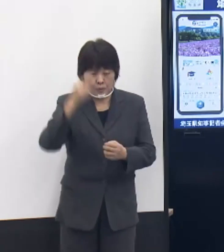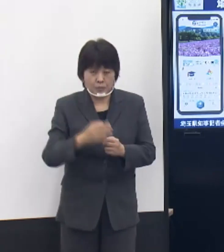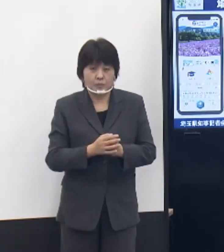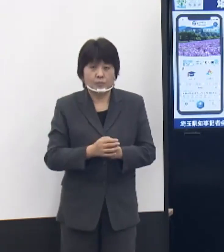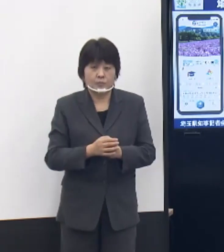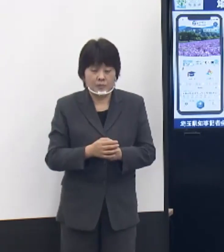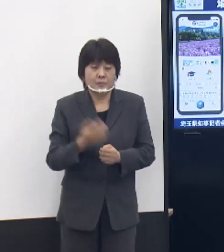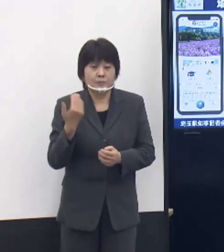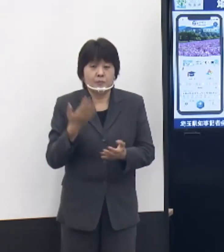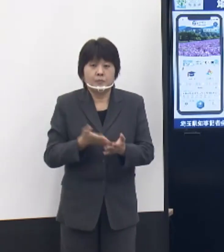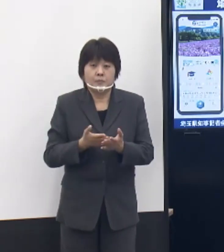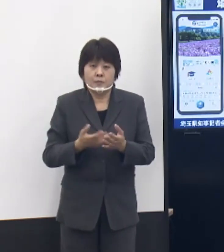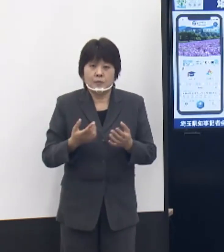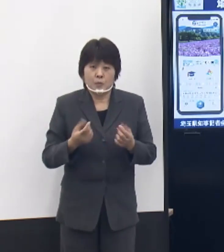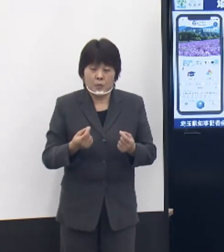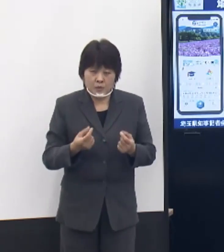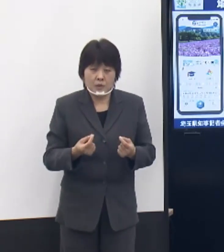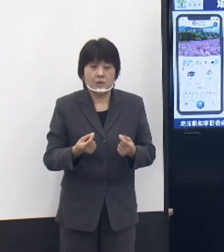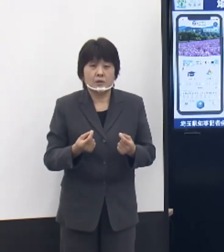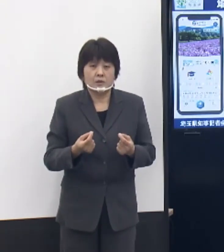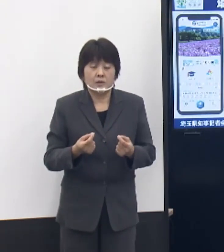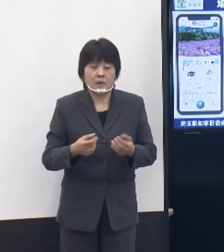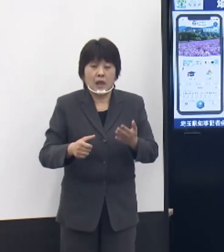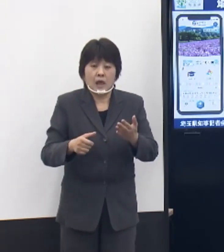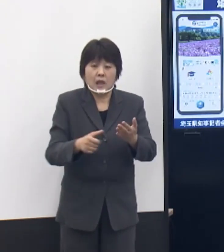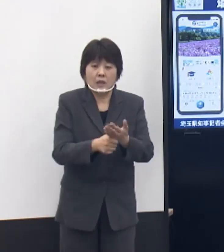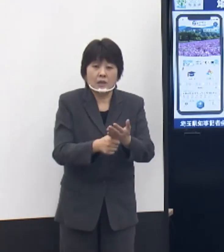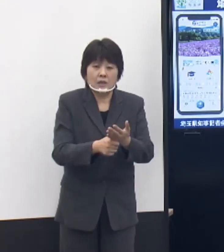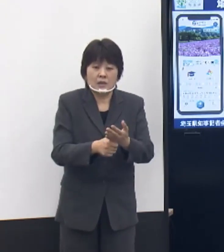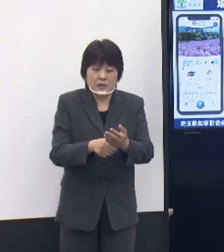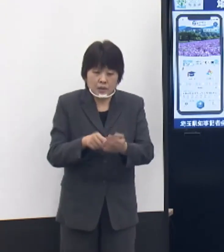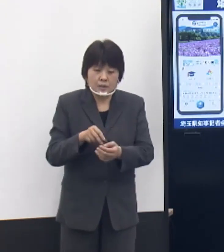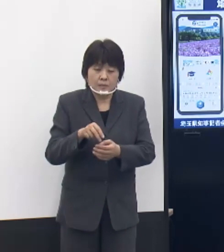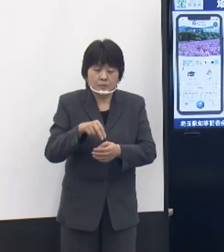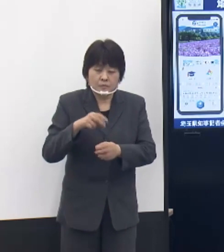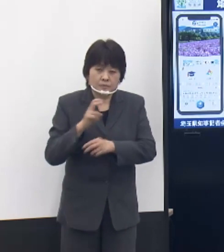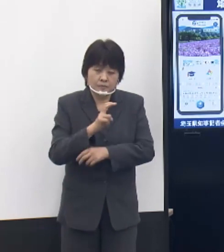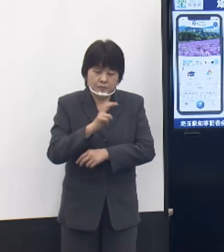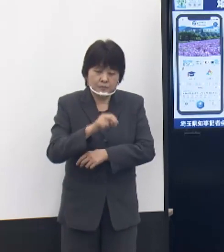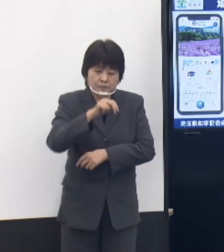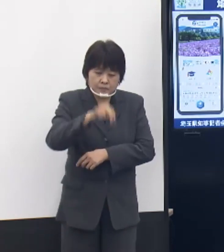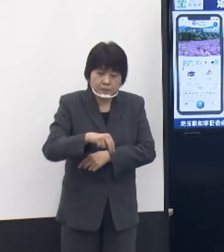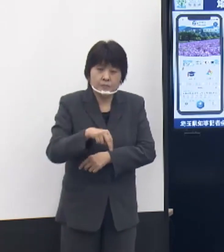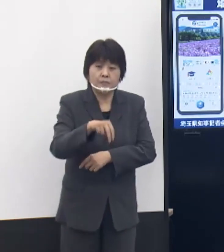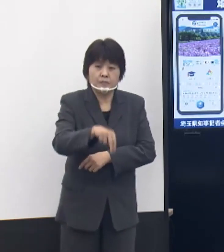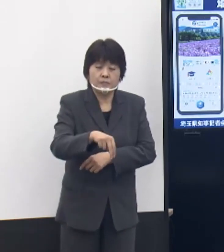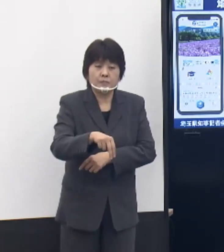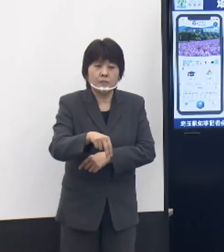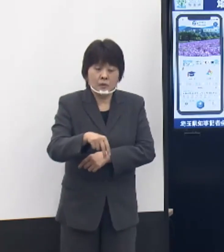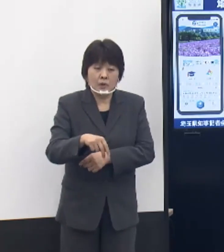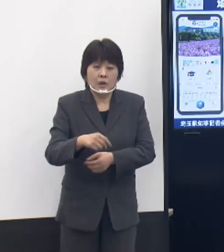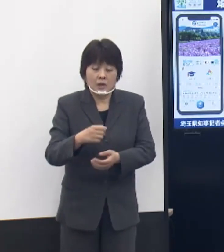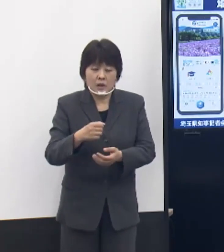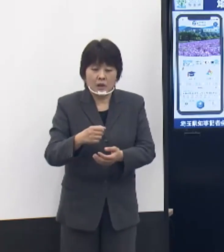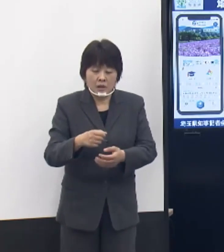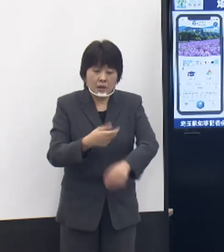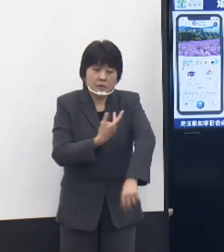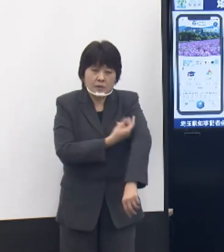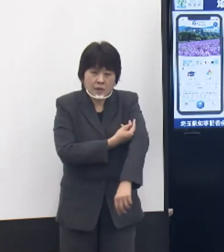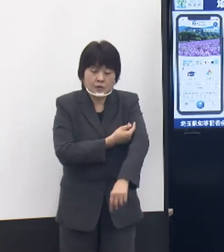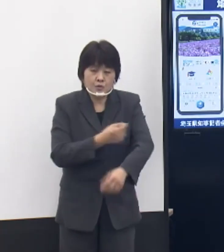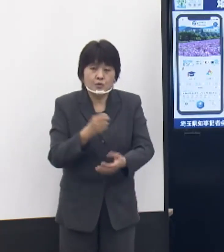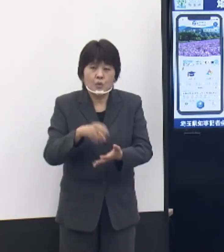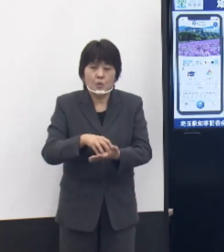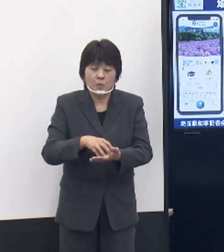というのは、先ほど申し上げたとおり、駅降りてる普通のお客さんがですね、接種証明持ってると思ってなかった